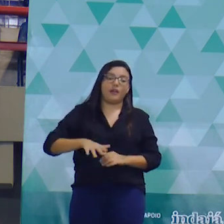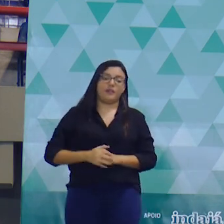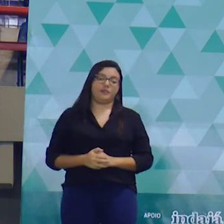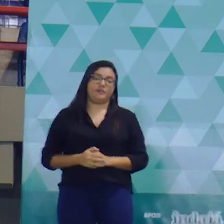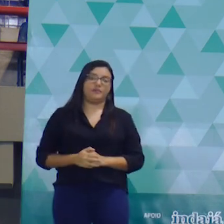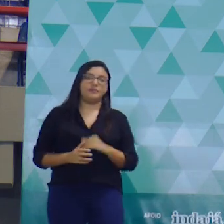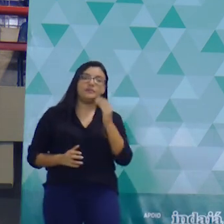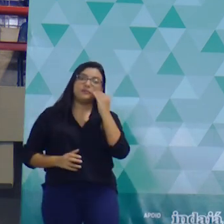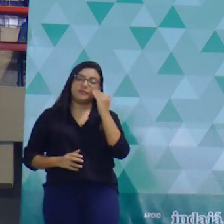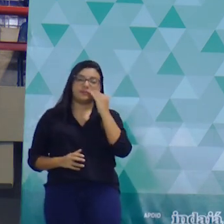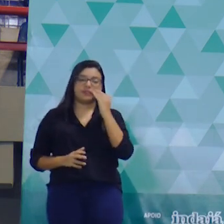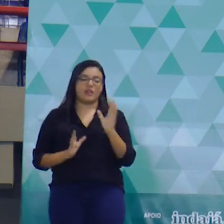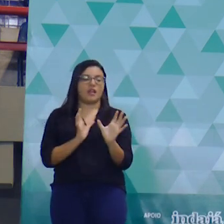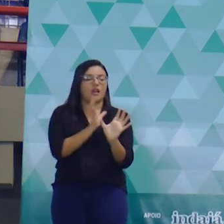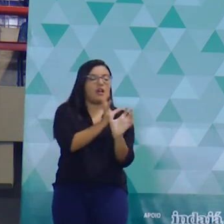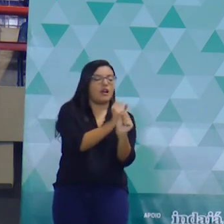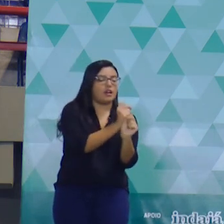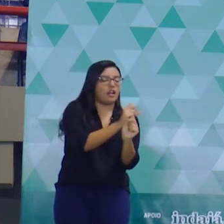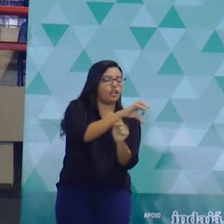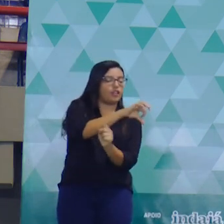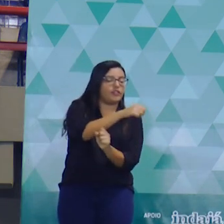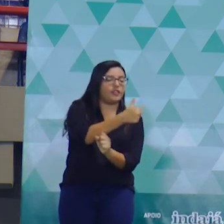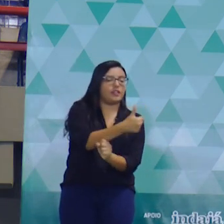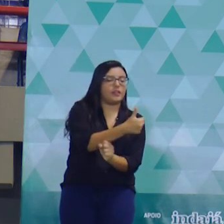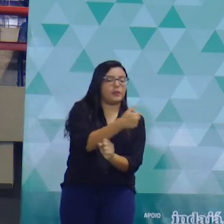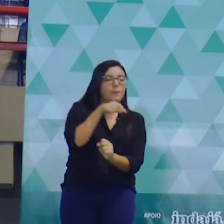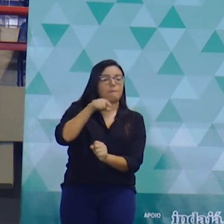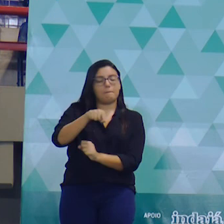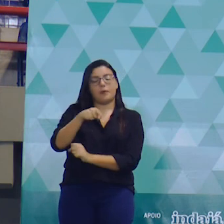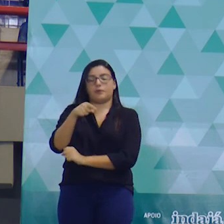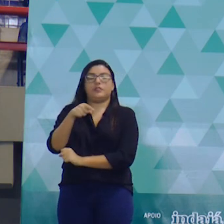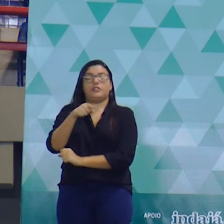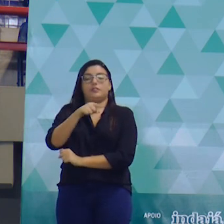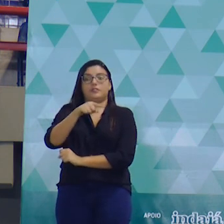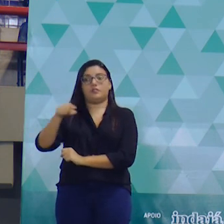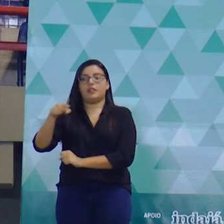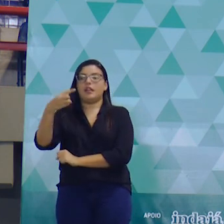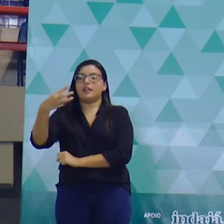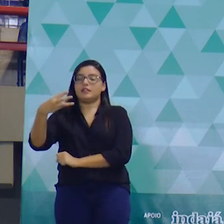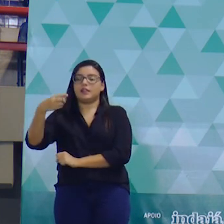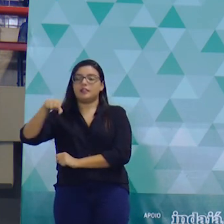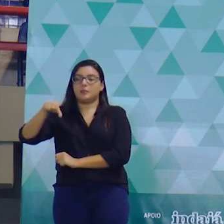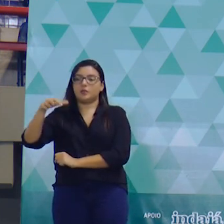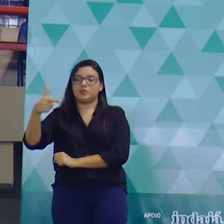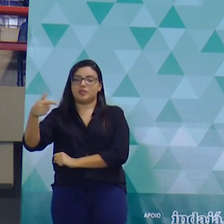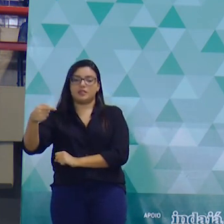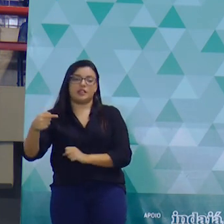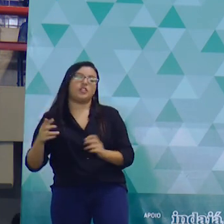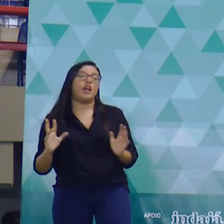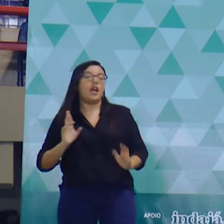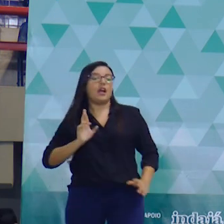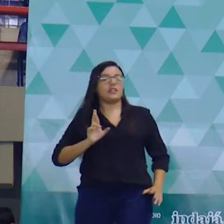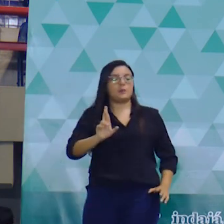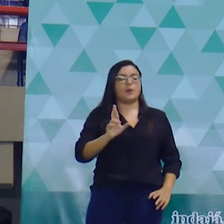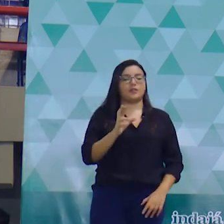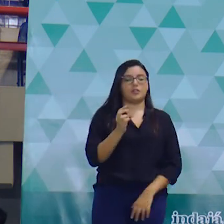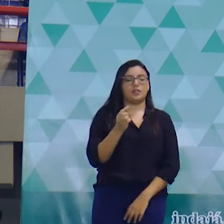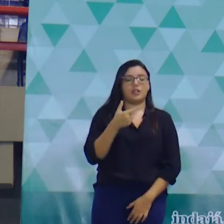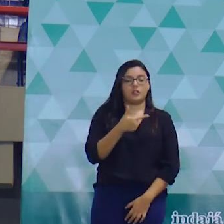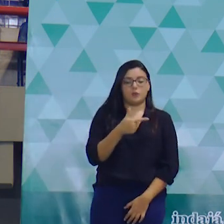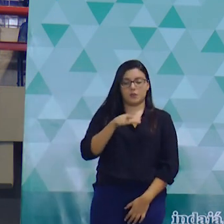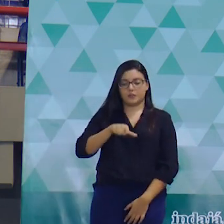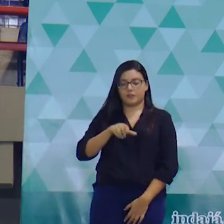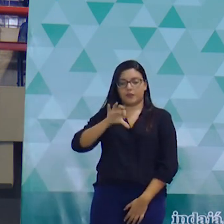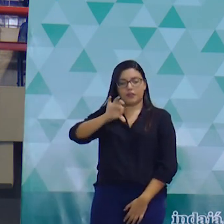quilogramas. Aí eu calculo 91% de 3,17, que dá 2,9. Então essa é a nossa